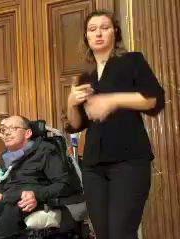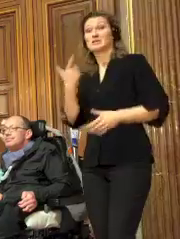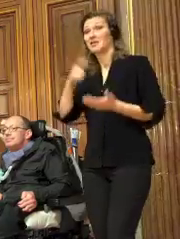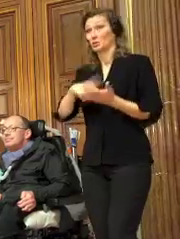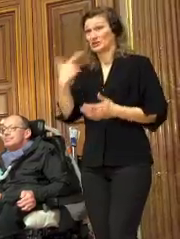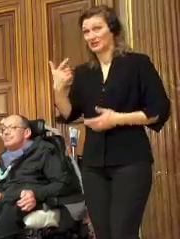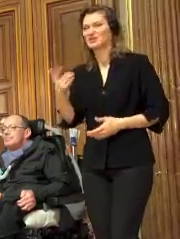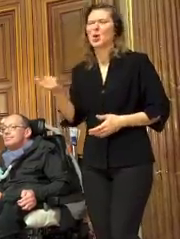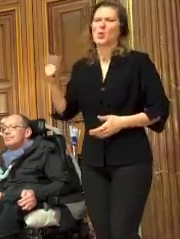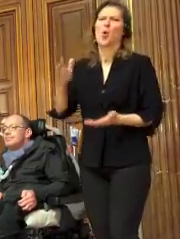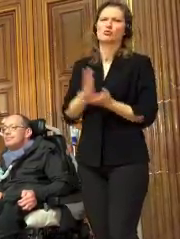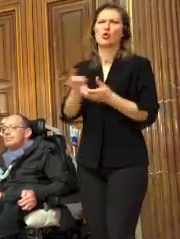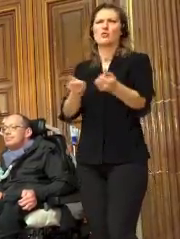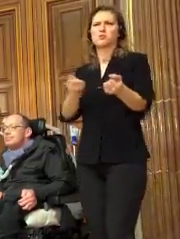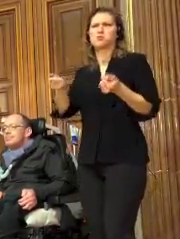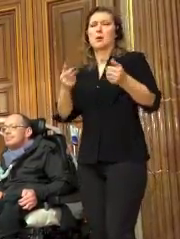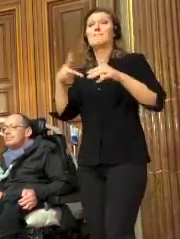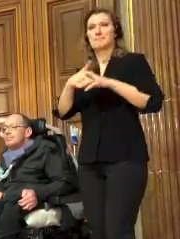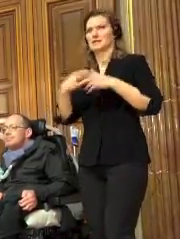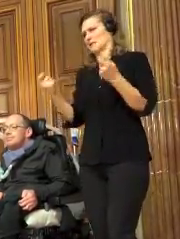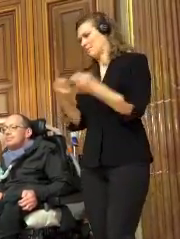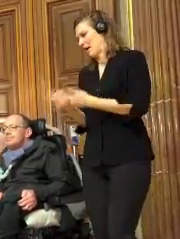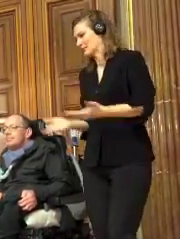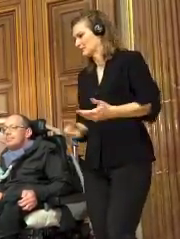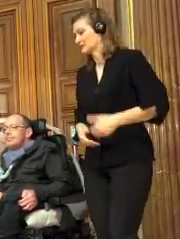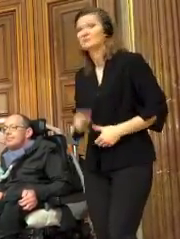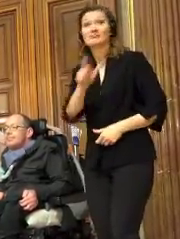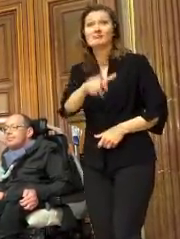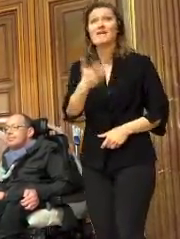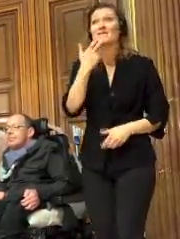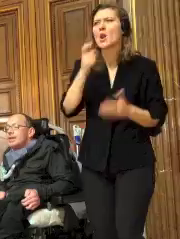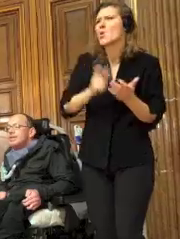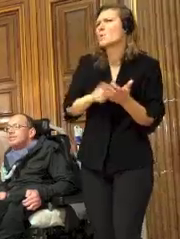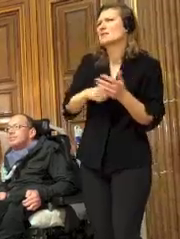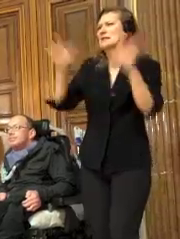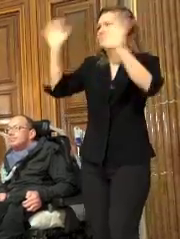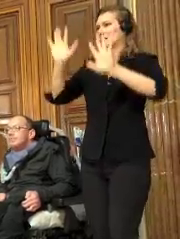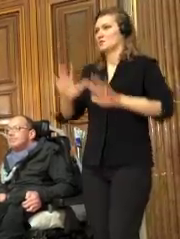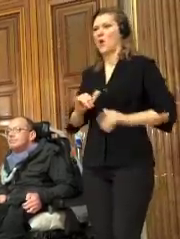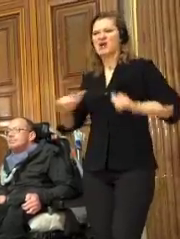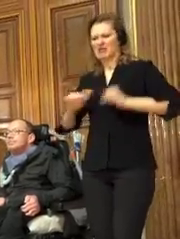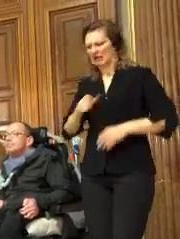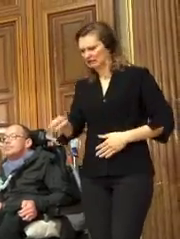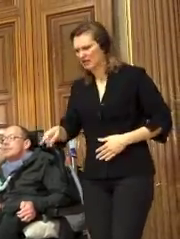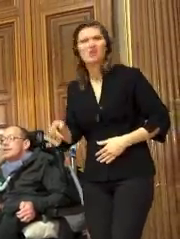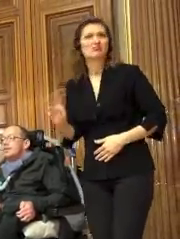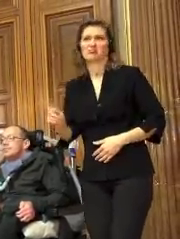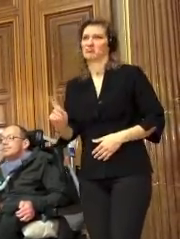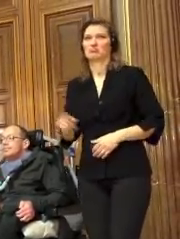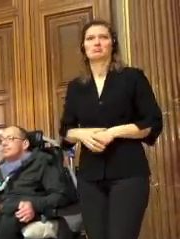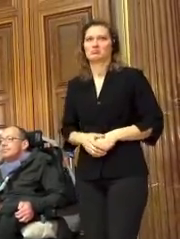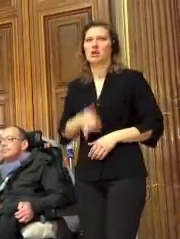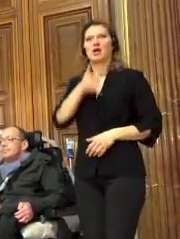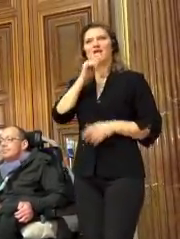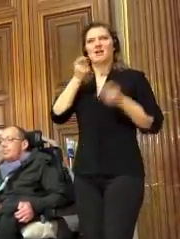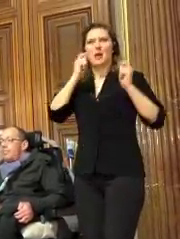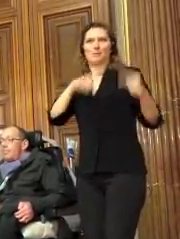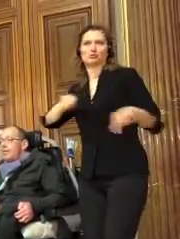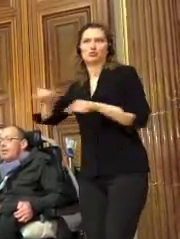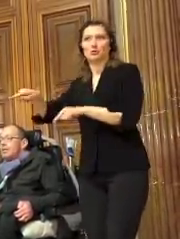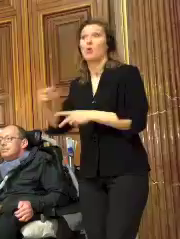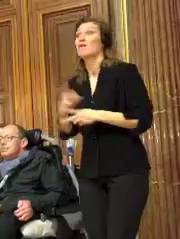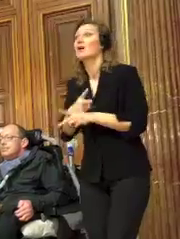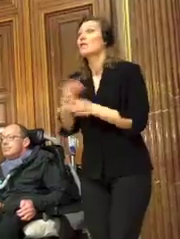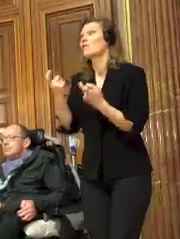2021 gibt es Behindertenfahrt. Maria hat das vor. Sie geht heute ins Kino. Der Kassler kann sein, sie trinkt den Cappuccino. Da fährt sie